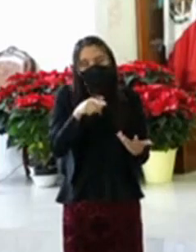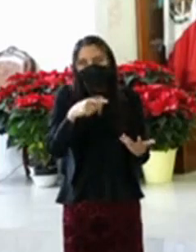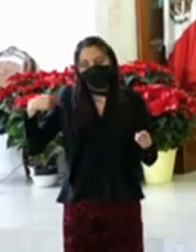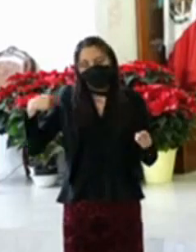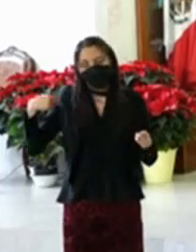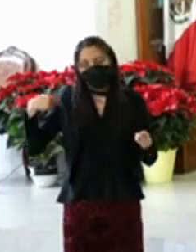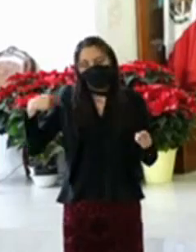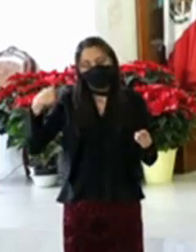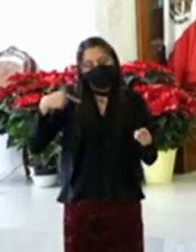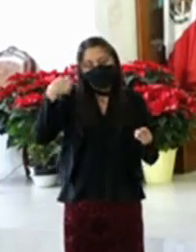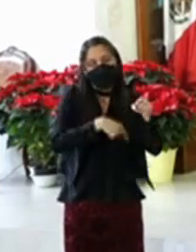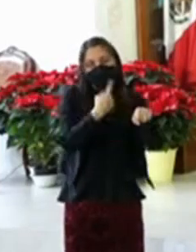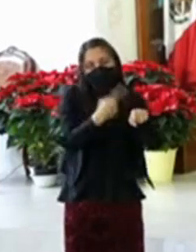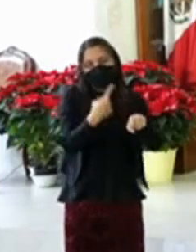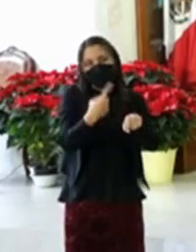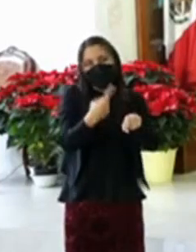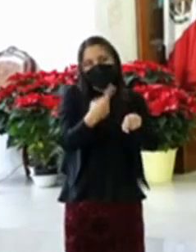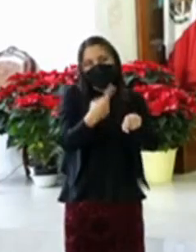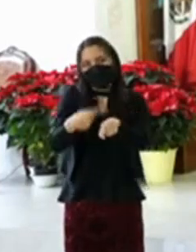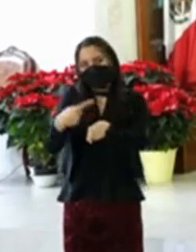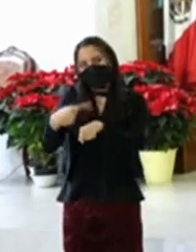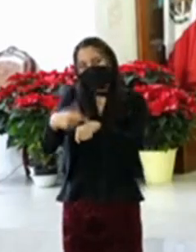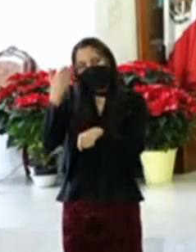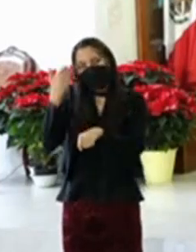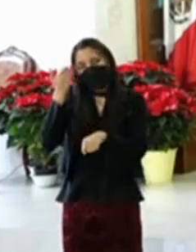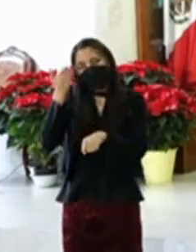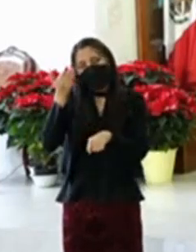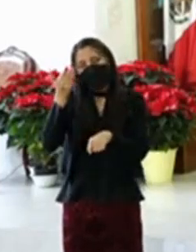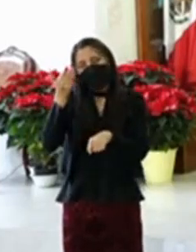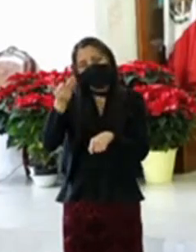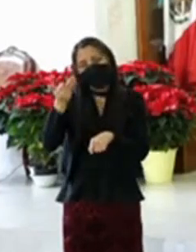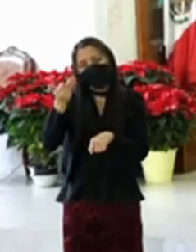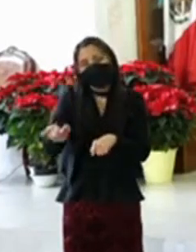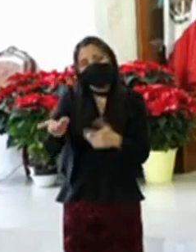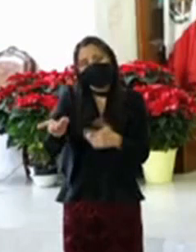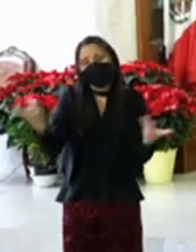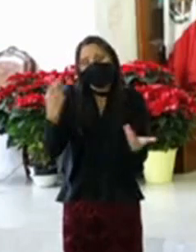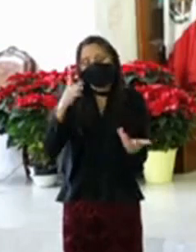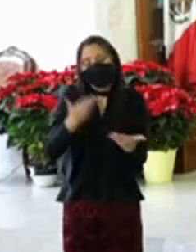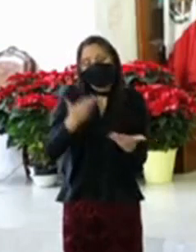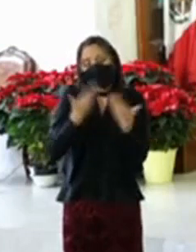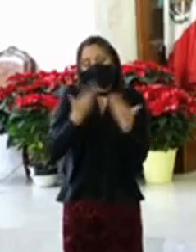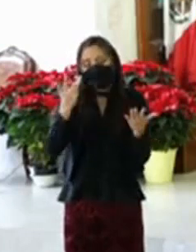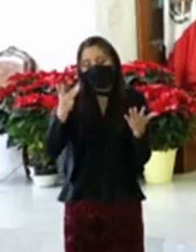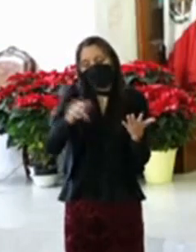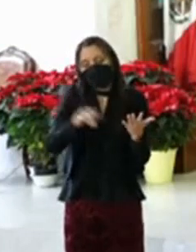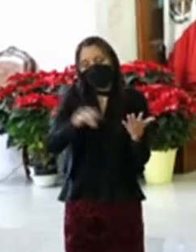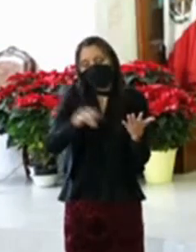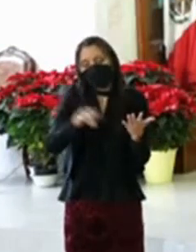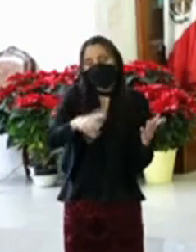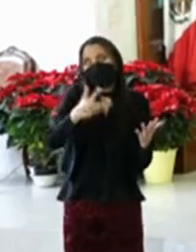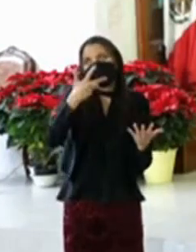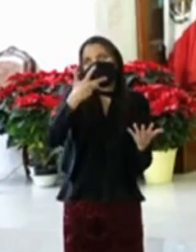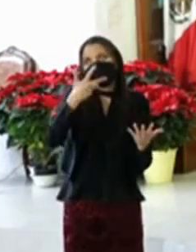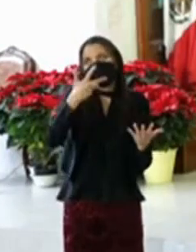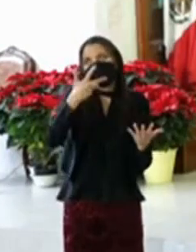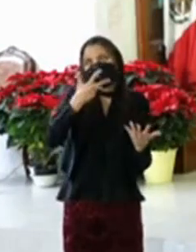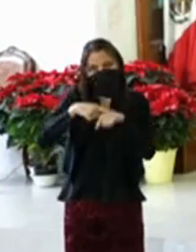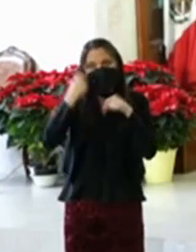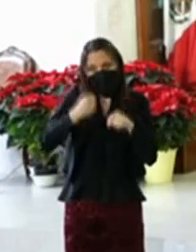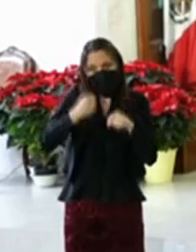años, ahora está con Cristo. Hay enfermedad, hay pesar, hay